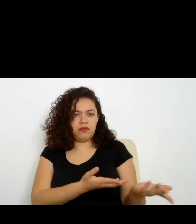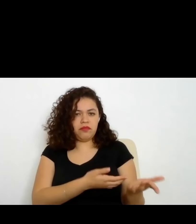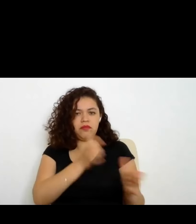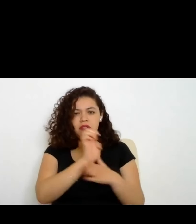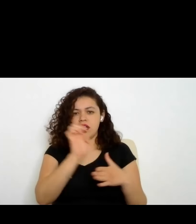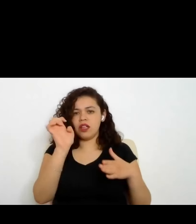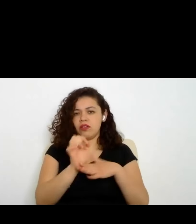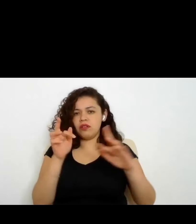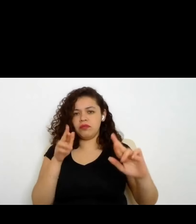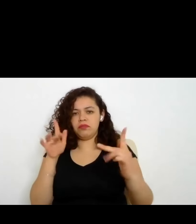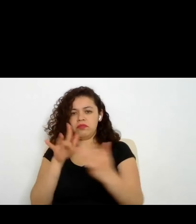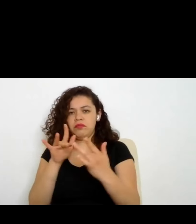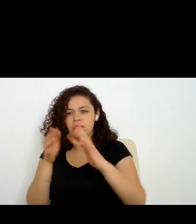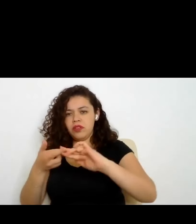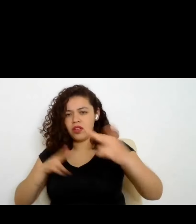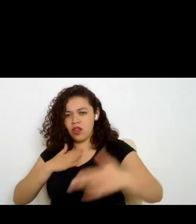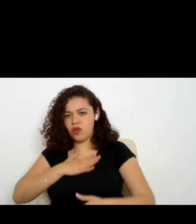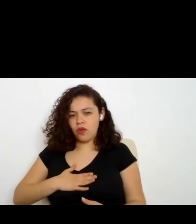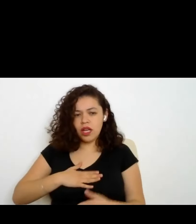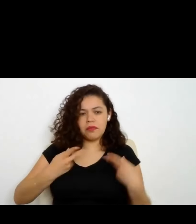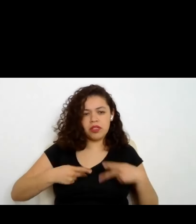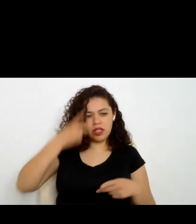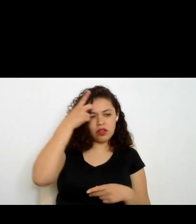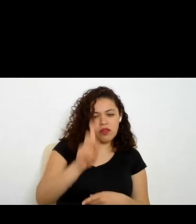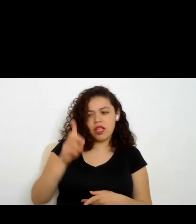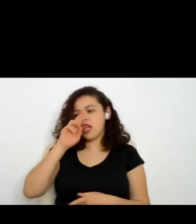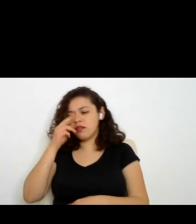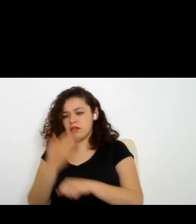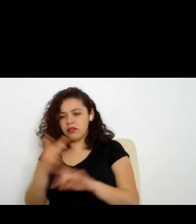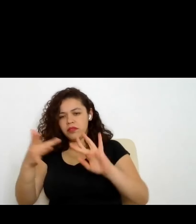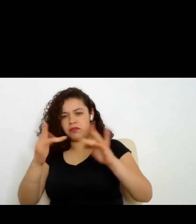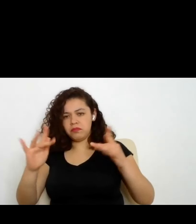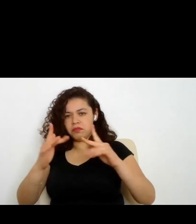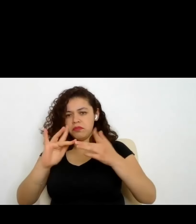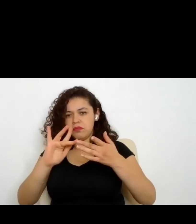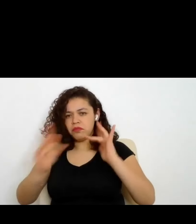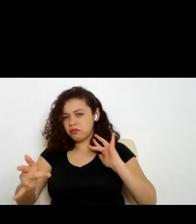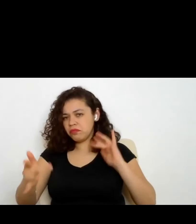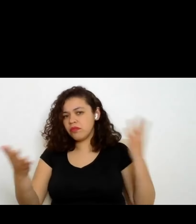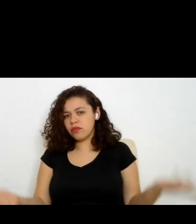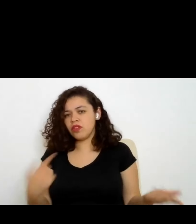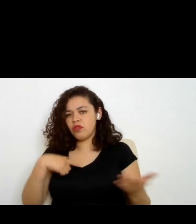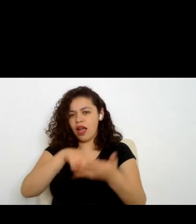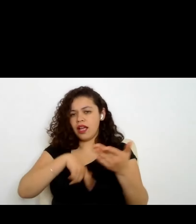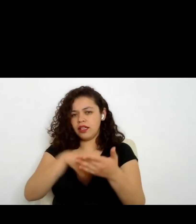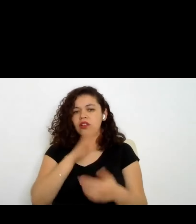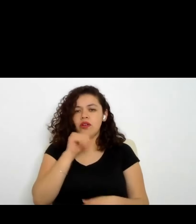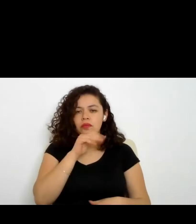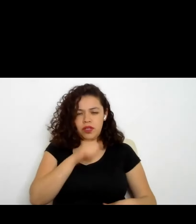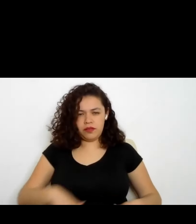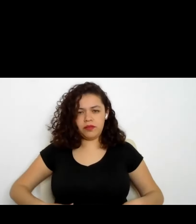relación jurídica entre el responsable y el titular se termina. Entonces, pues no puedo solicitar una cancelación de mis